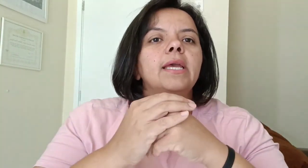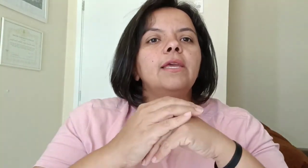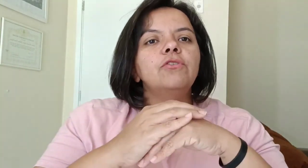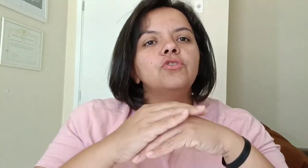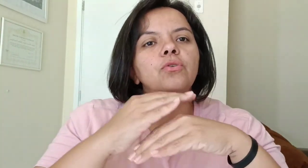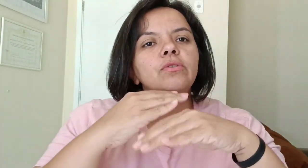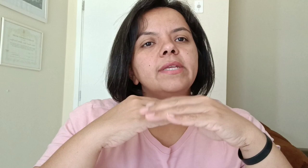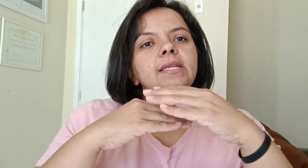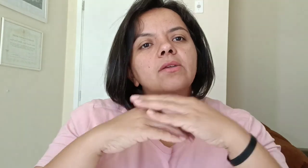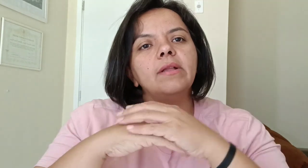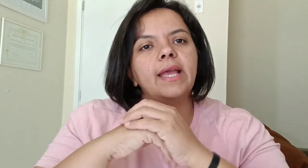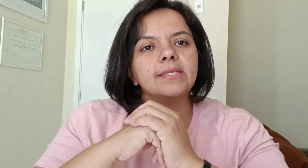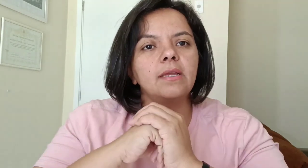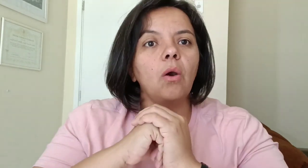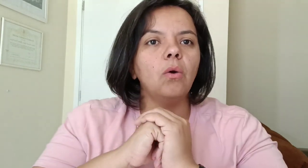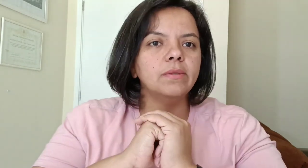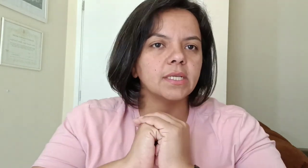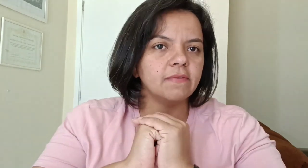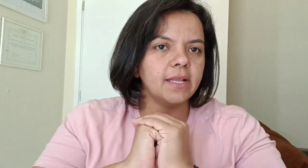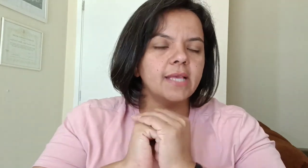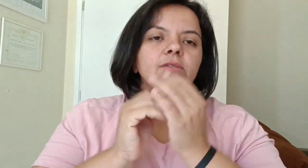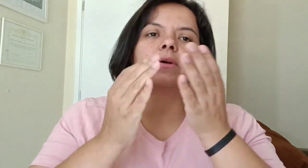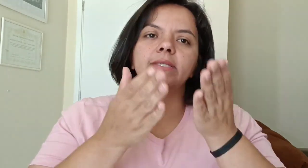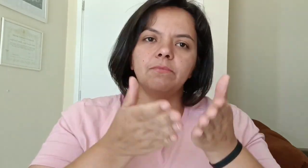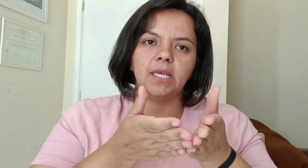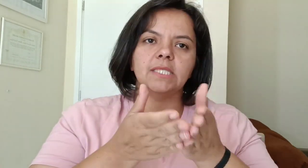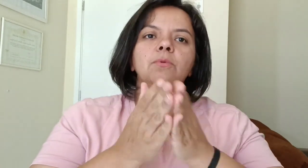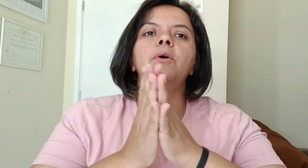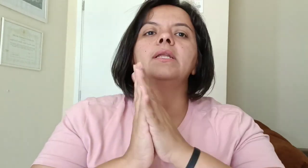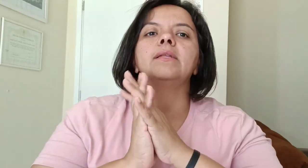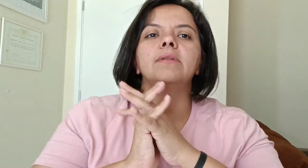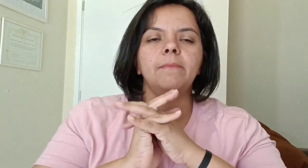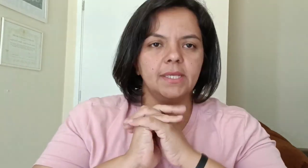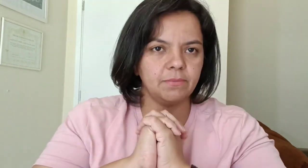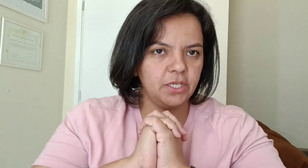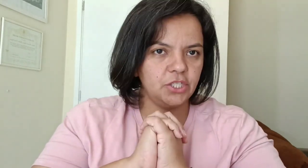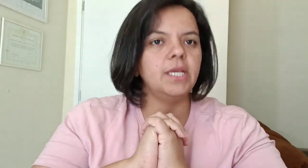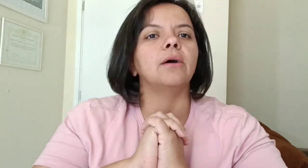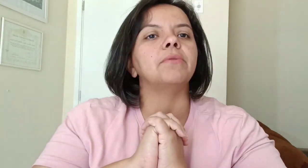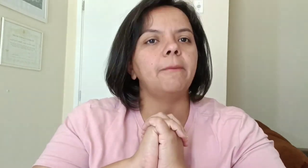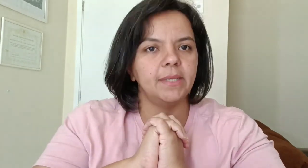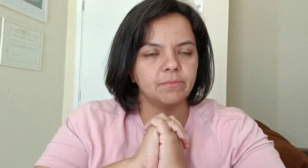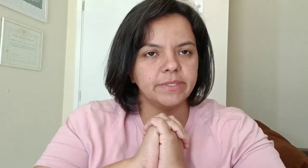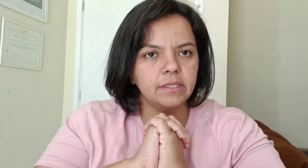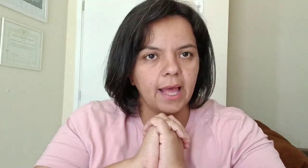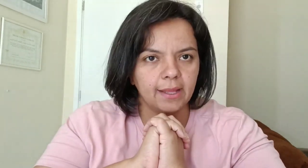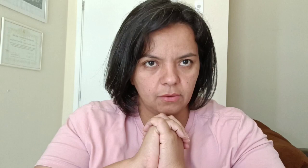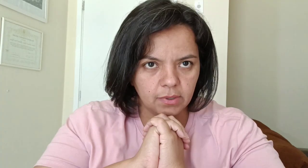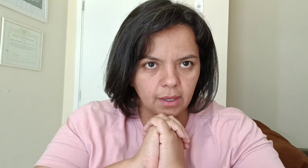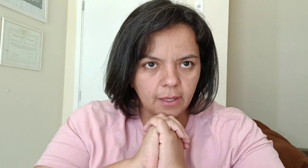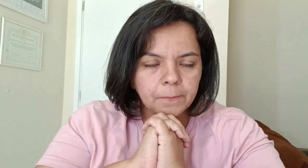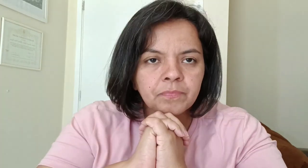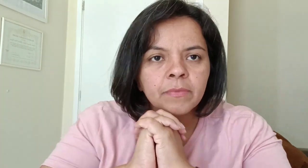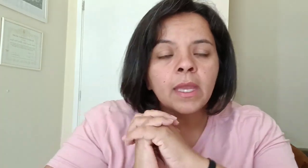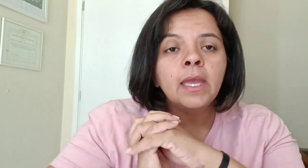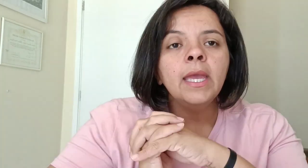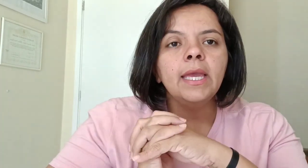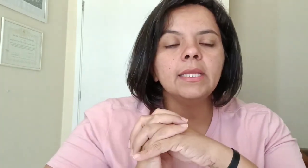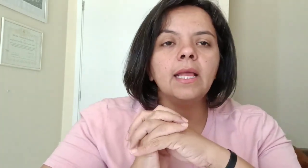que os surdos eles conhecem outras variações, mesmo morando na mesma região, na mesma cidade, ok?